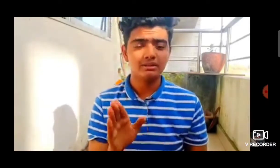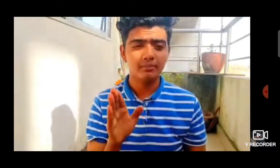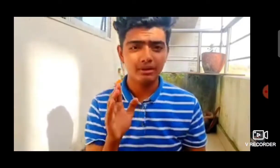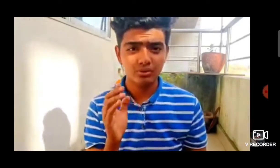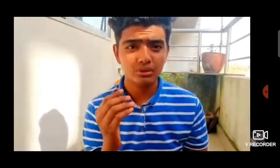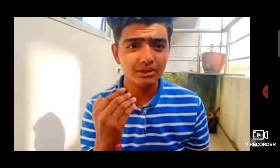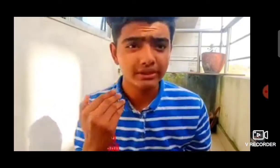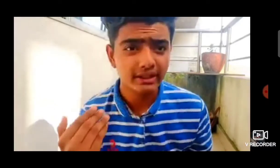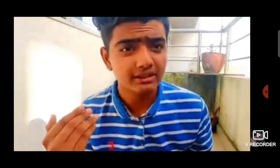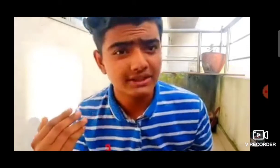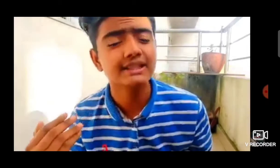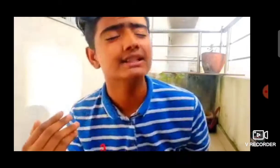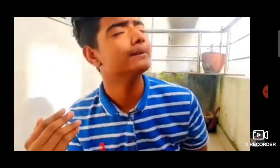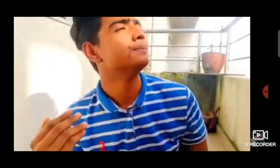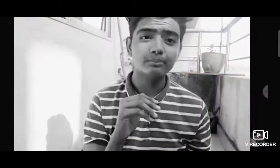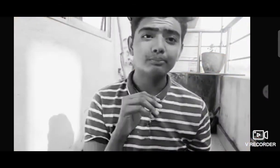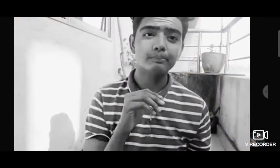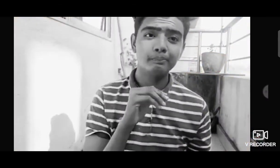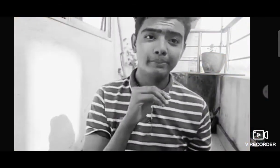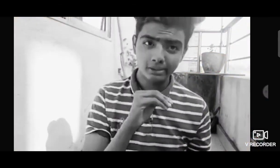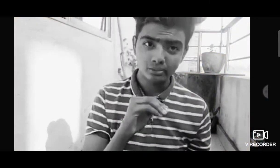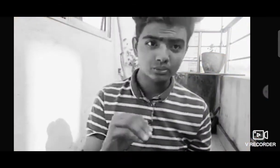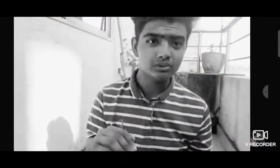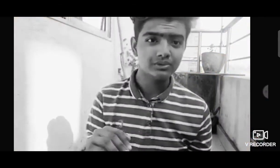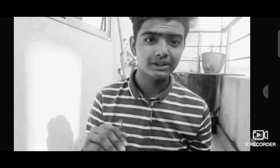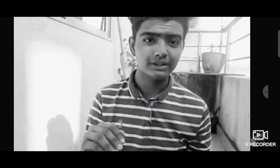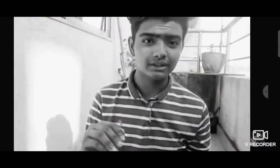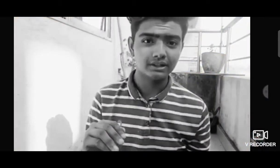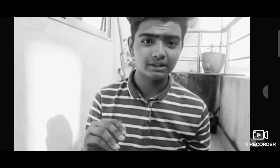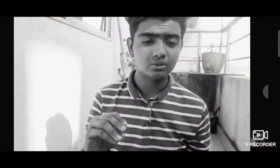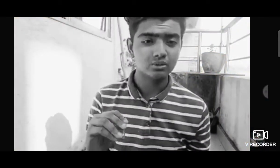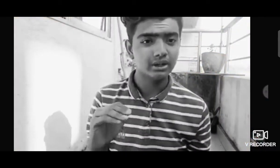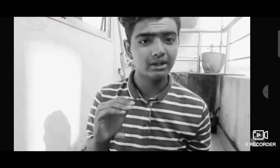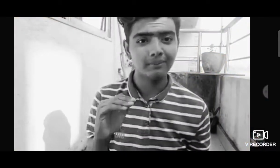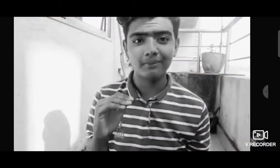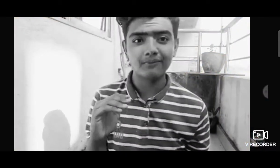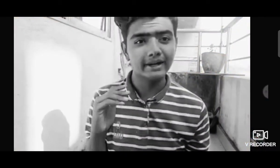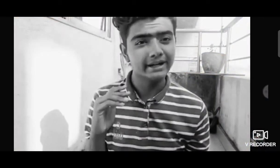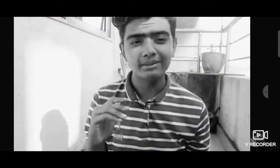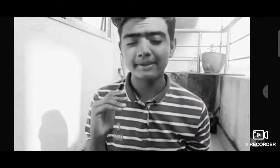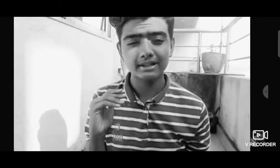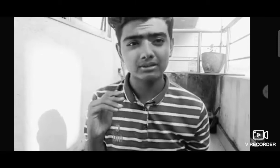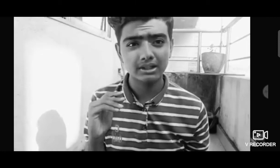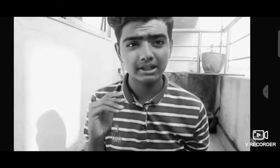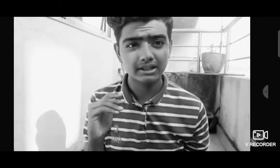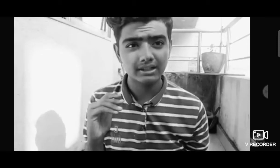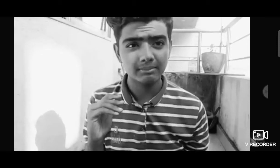और स्टूडेंट्स ने क्या यह सही किया बिल्कुल सही था क्योंकि हमें फाइट बैक साइड